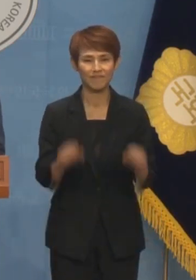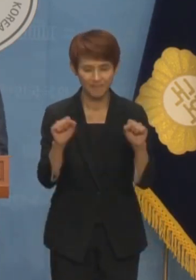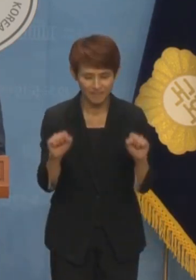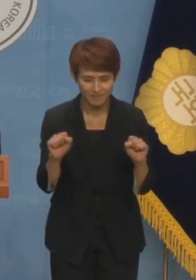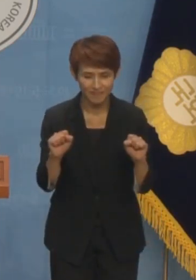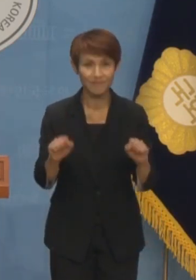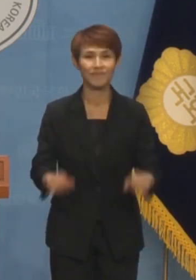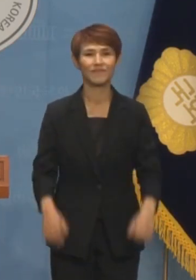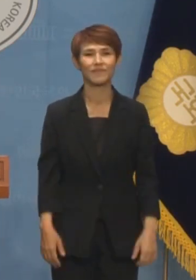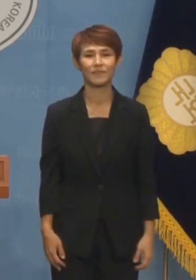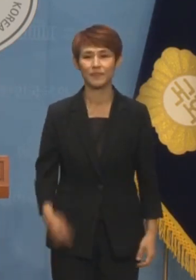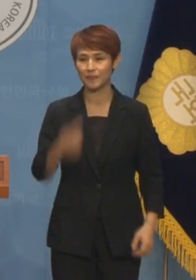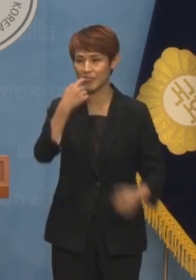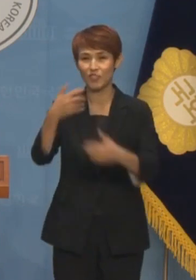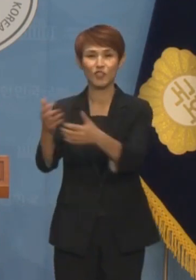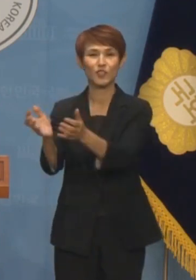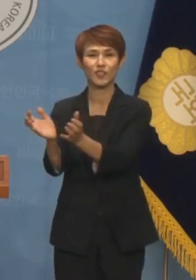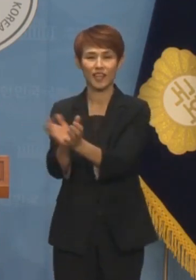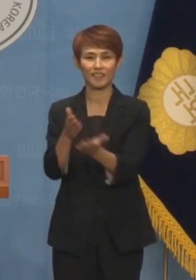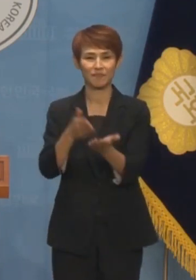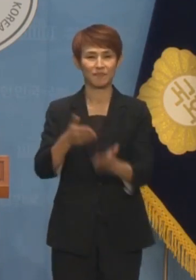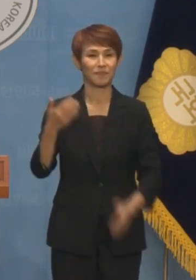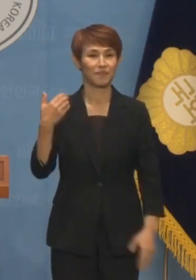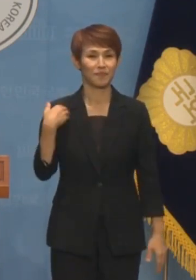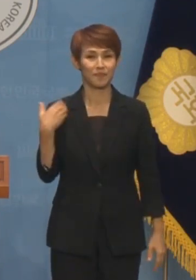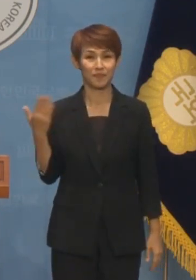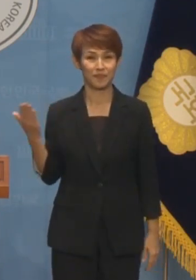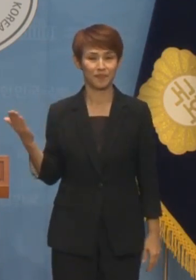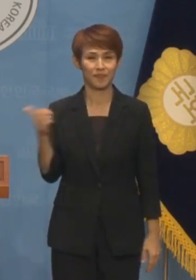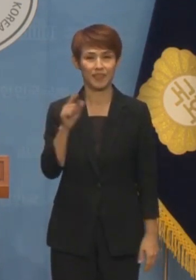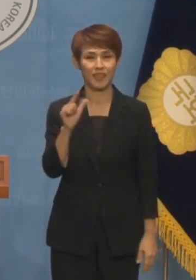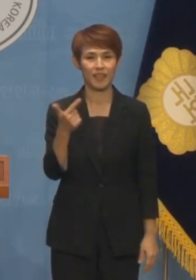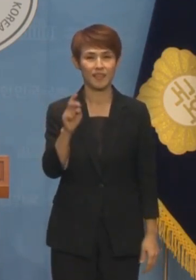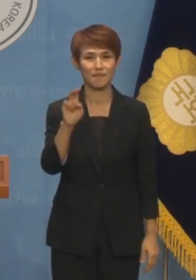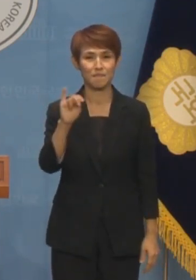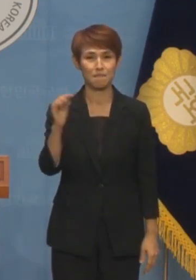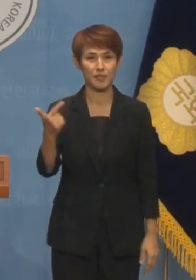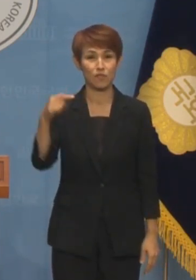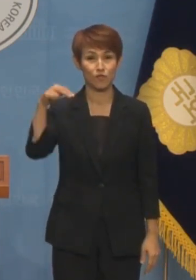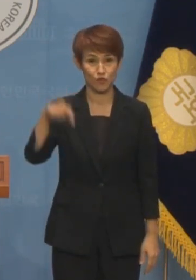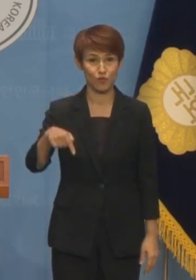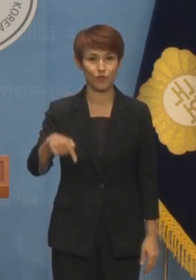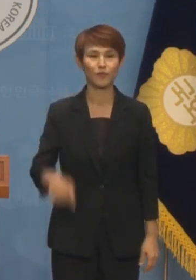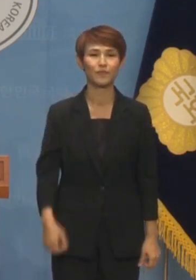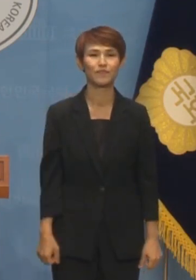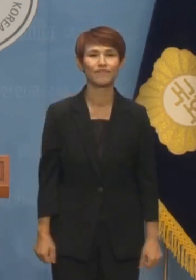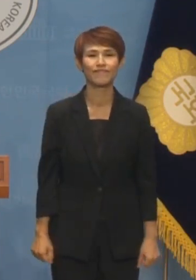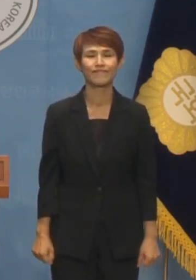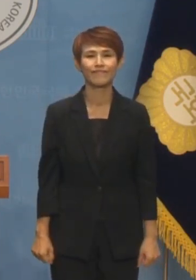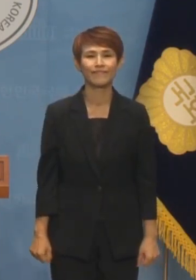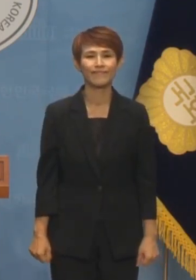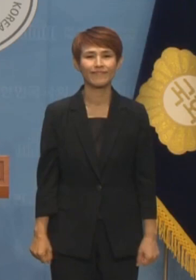안녕하십니까. 더불어민주당 대변인 한민수입니다. 논평을